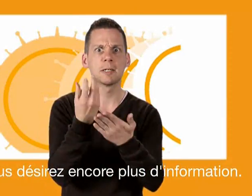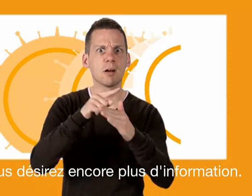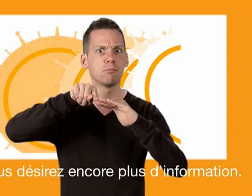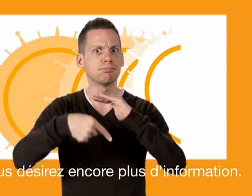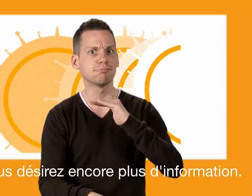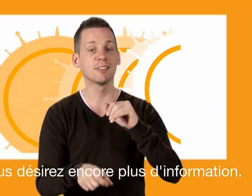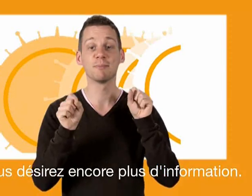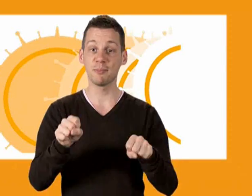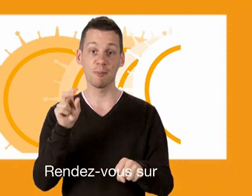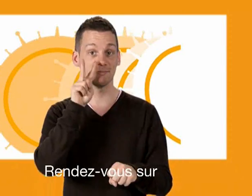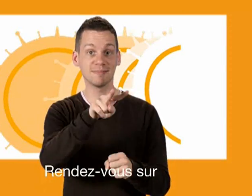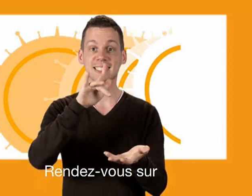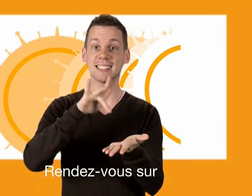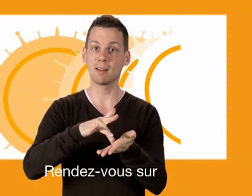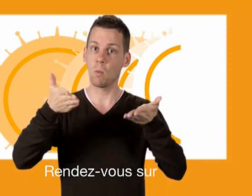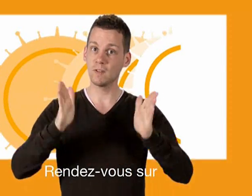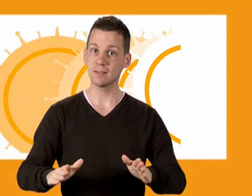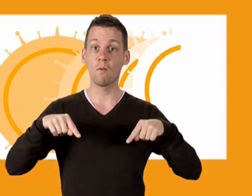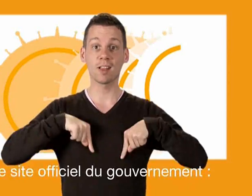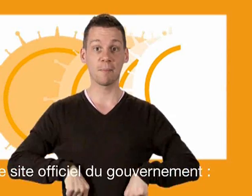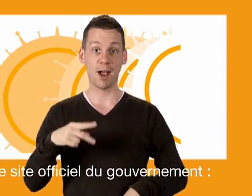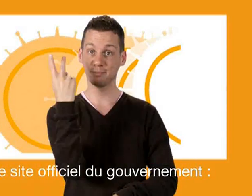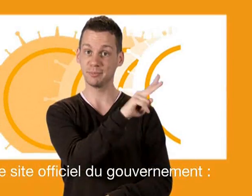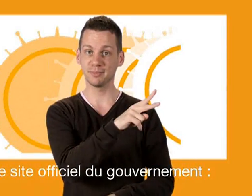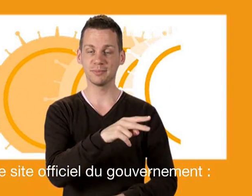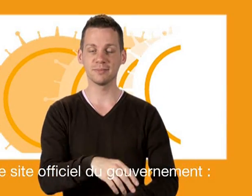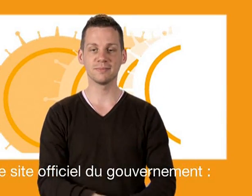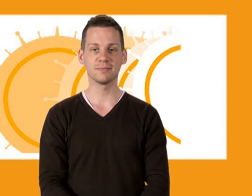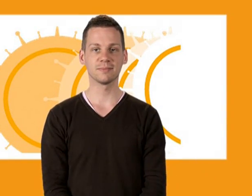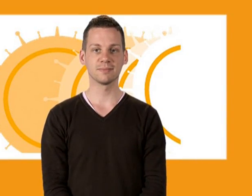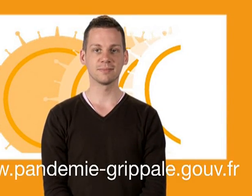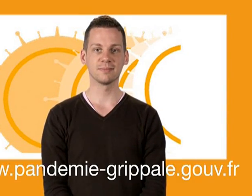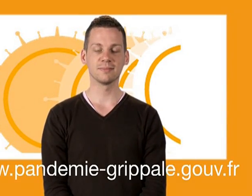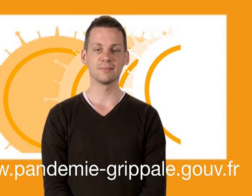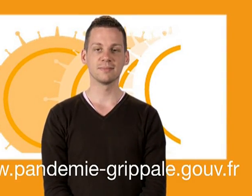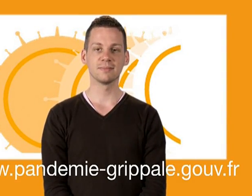Si vous désirez encore plus d'informations, rendez-vous sur le site officiel du gouvernement